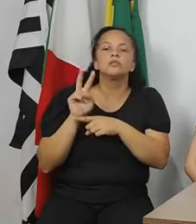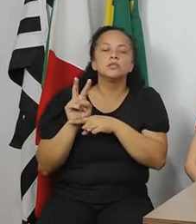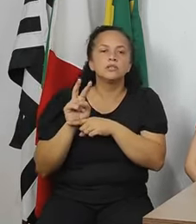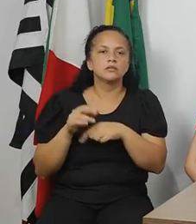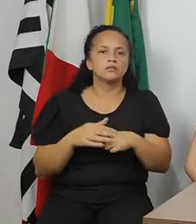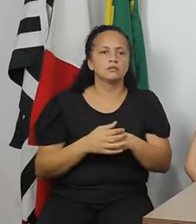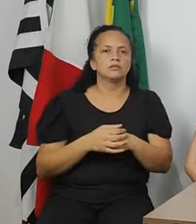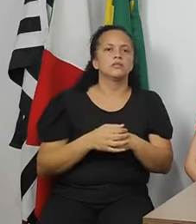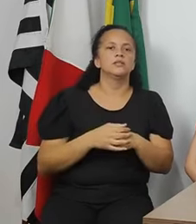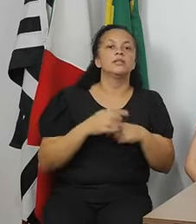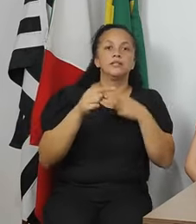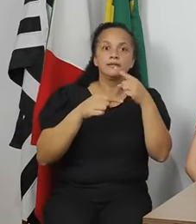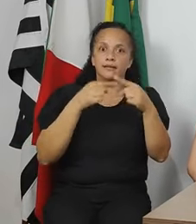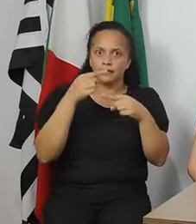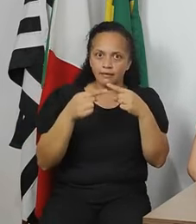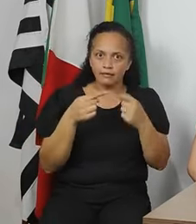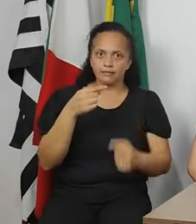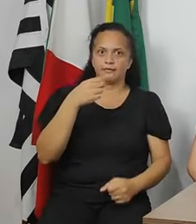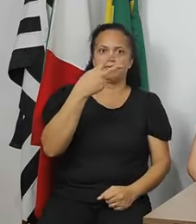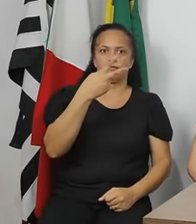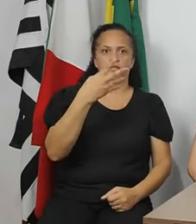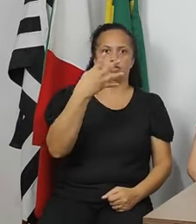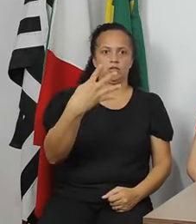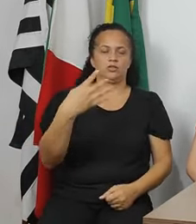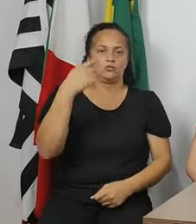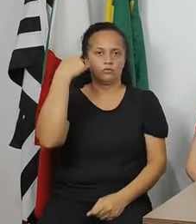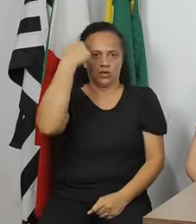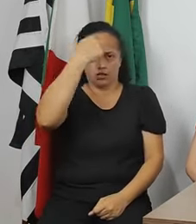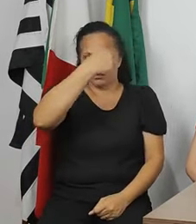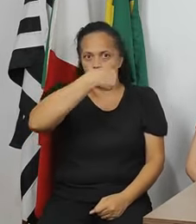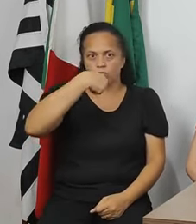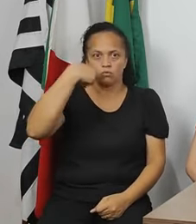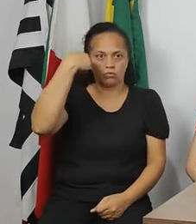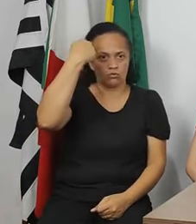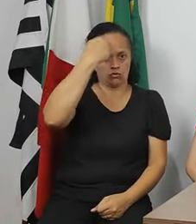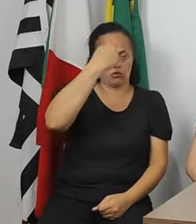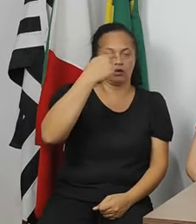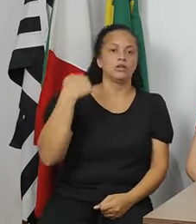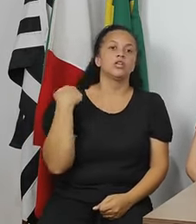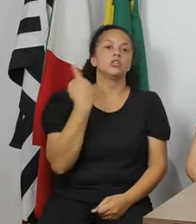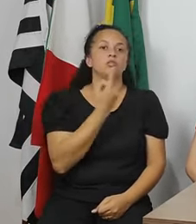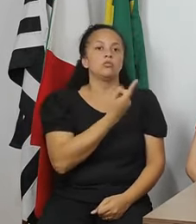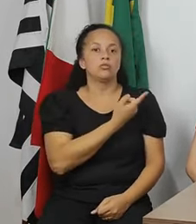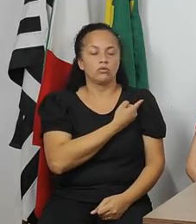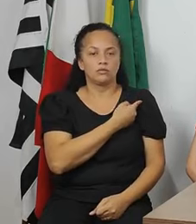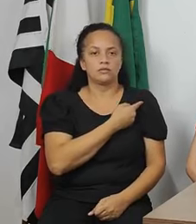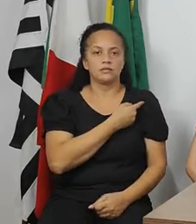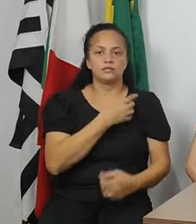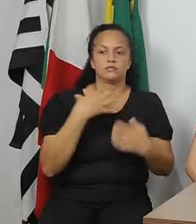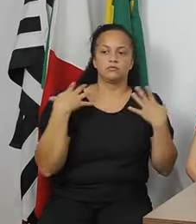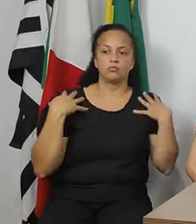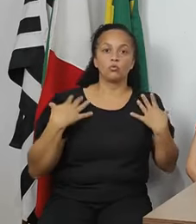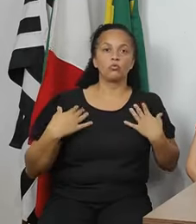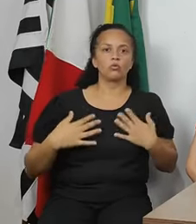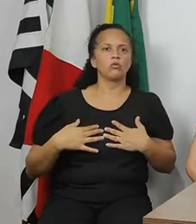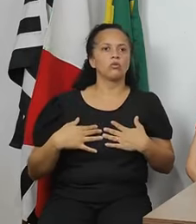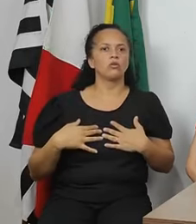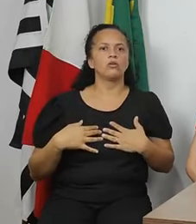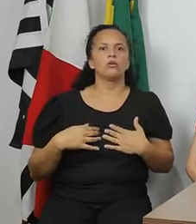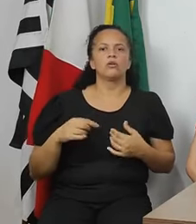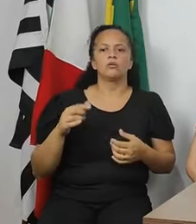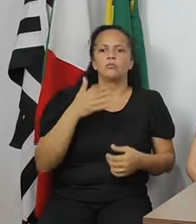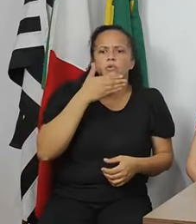24 horas de jejum, as nossas células tronco-intestinais começam a se regenerar. Então,